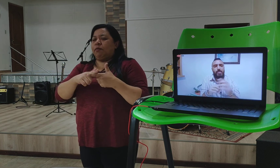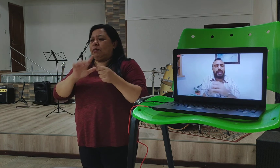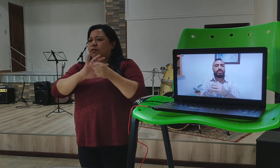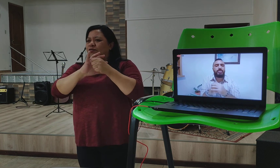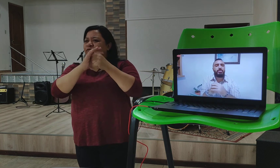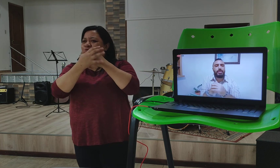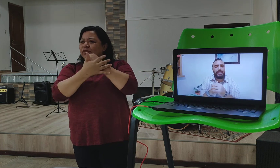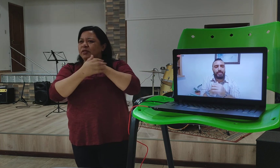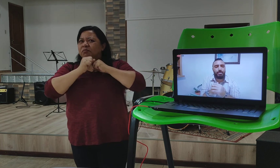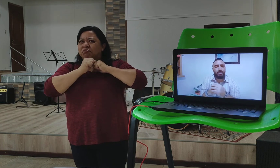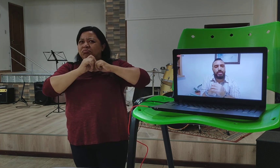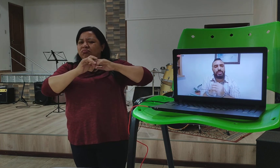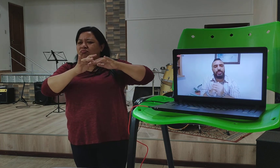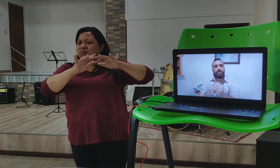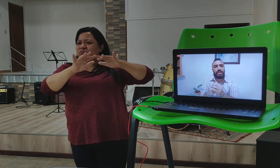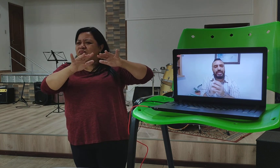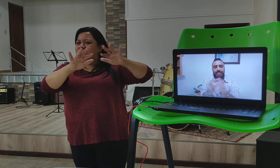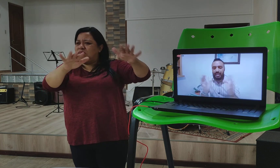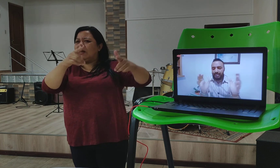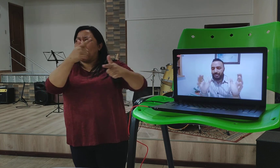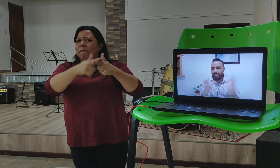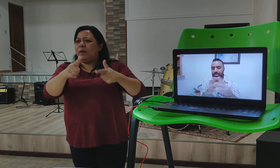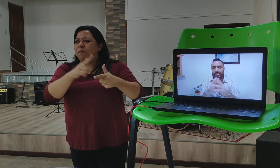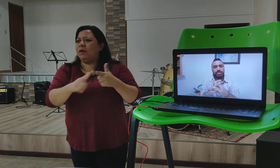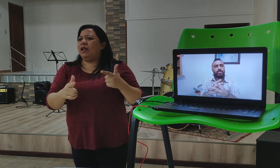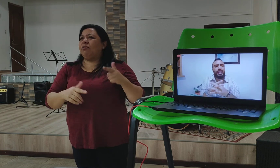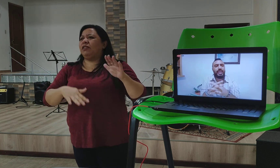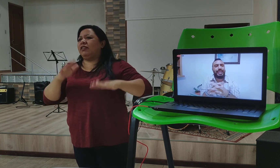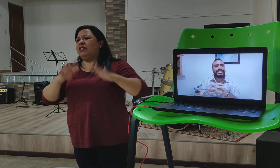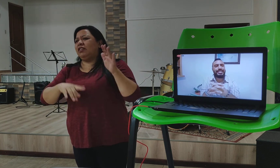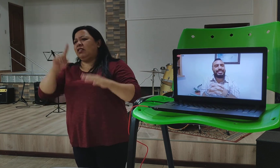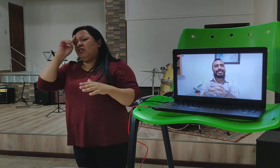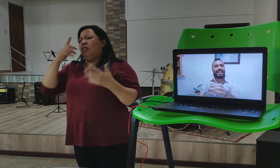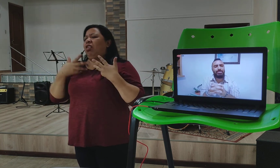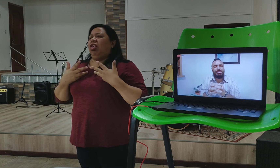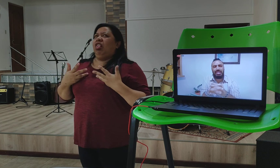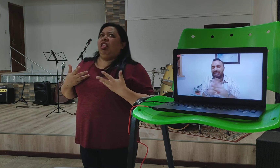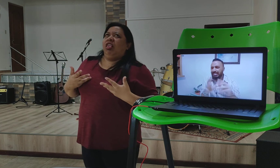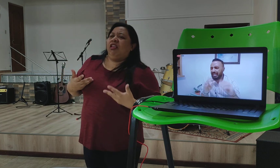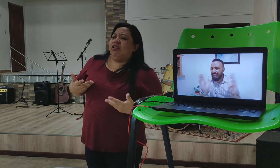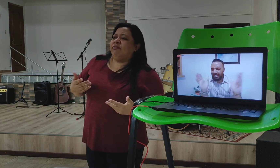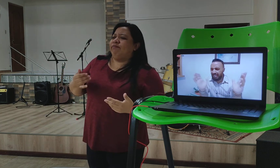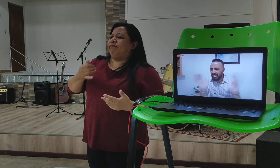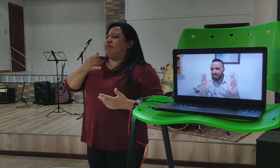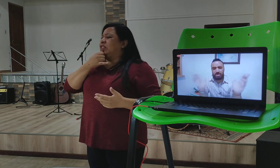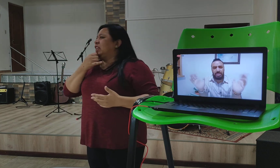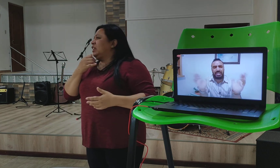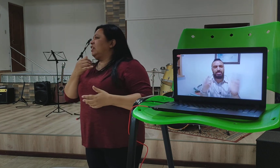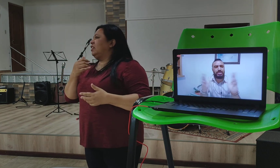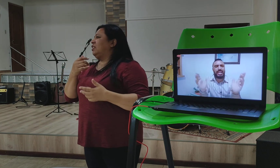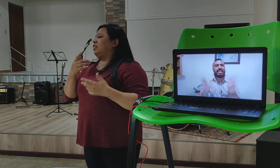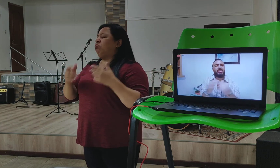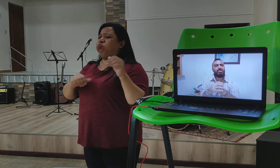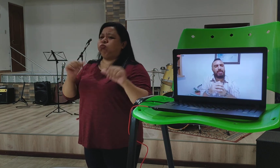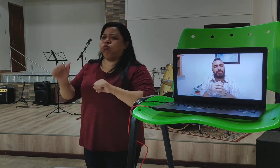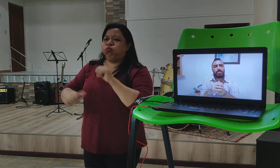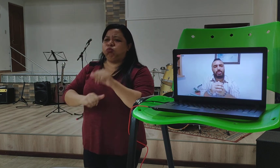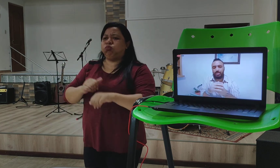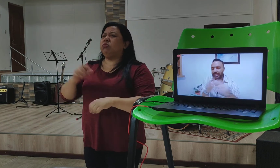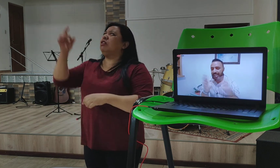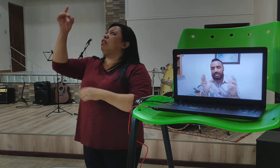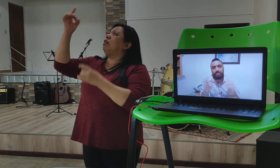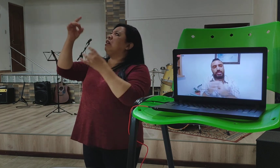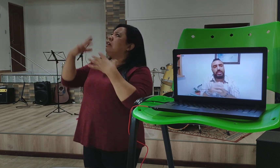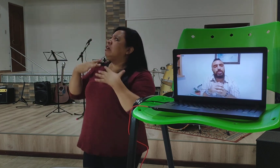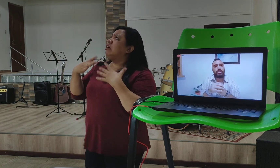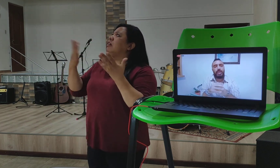muito mais, nós temos passado por muitas dificuldades. Existem dias que a gente chega em casa cansado, triste, questionando, será que Deus me abandonou?